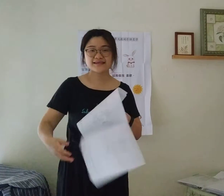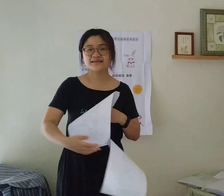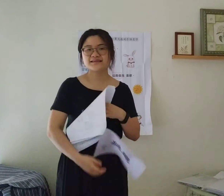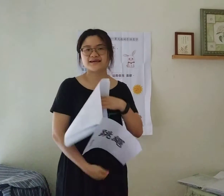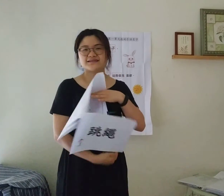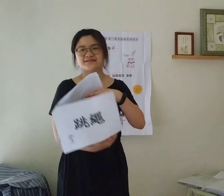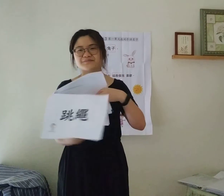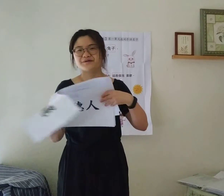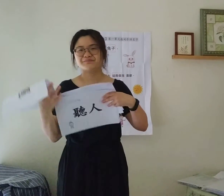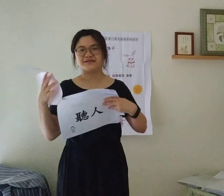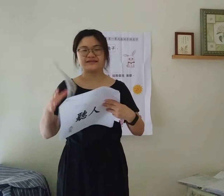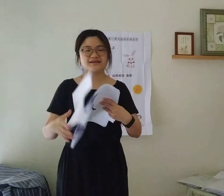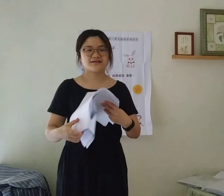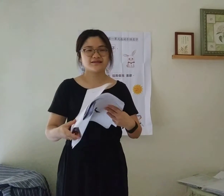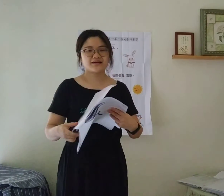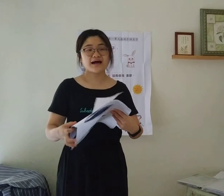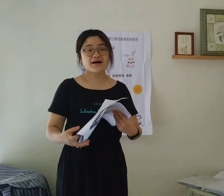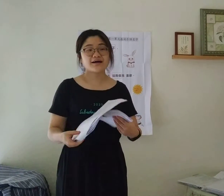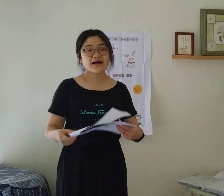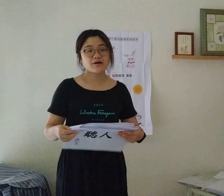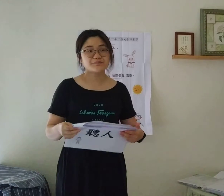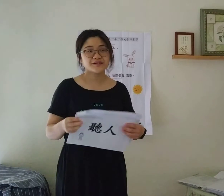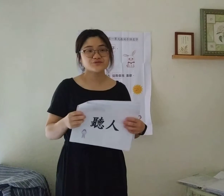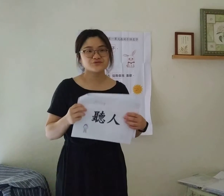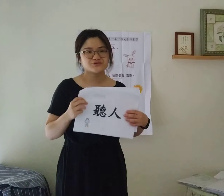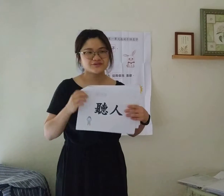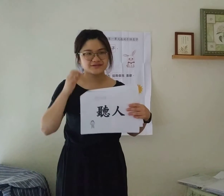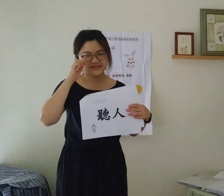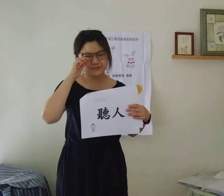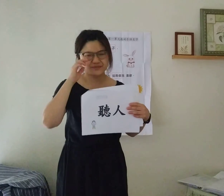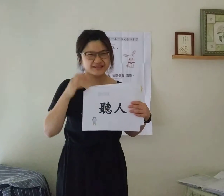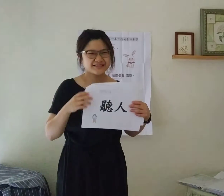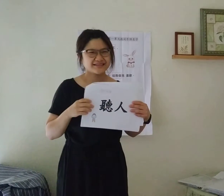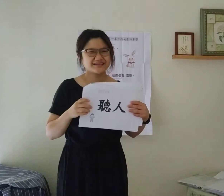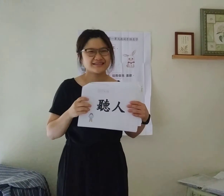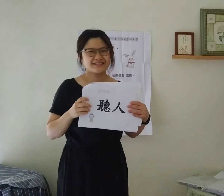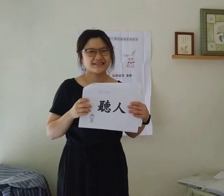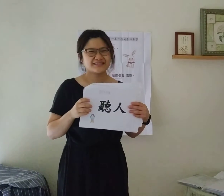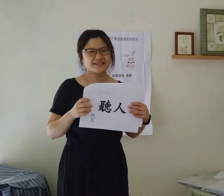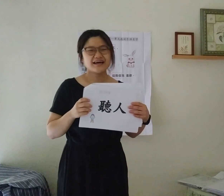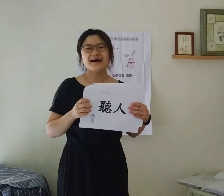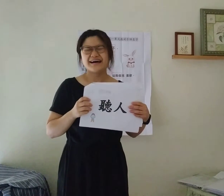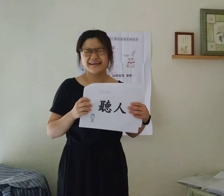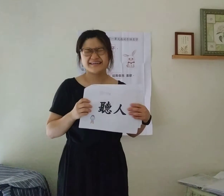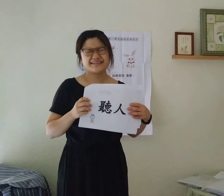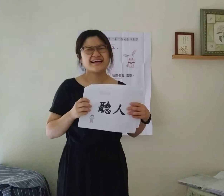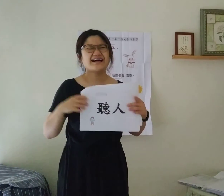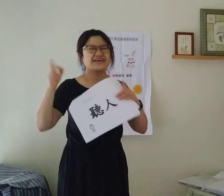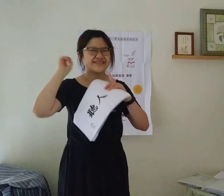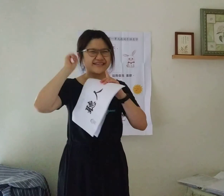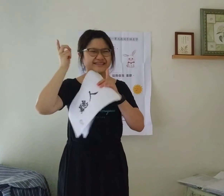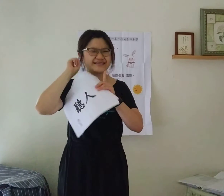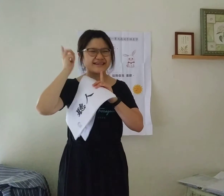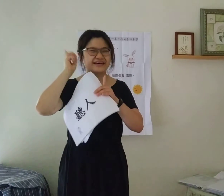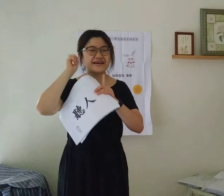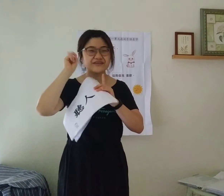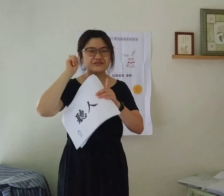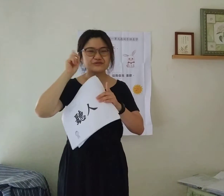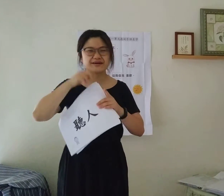听人怎么比呢？好，很好， B 组举手请比，很好，听人耳朵嘴巴都